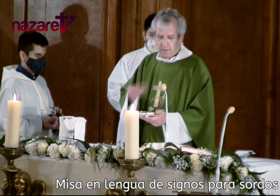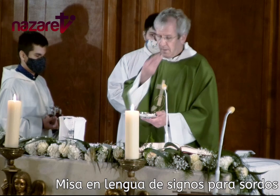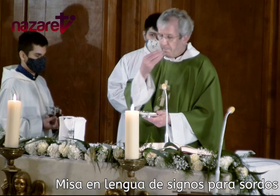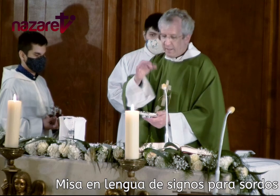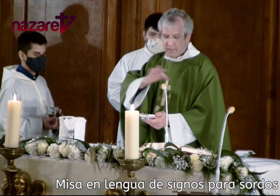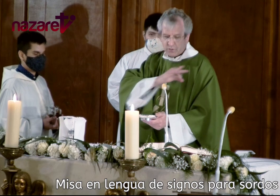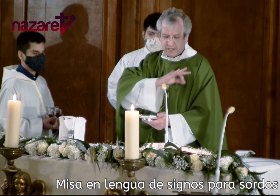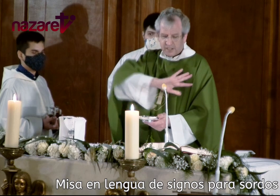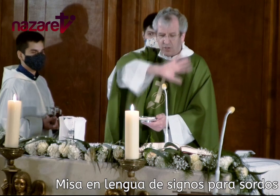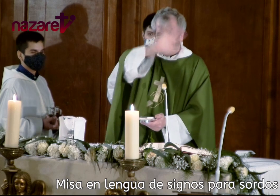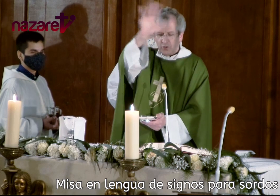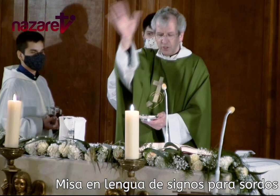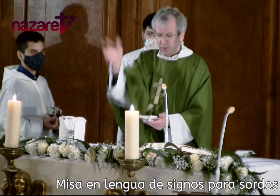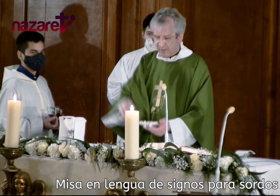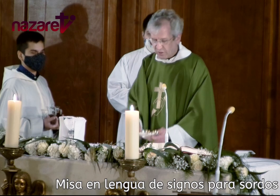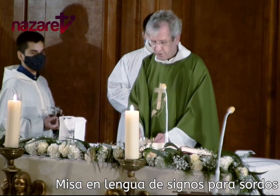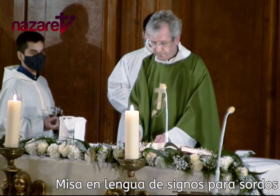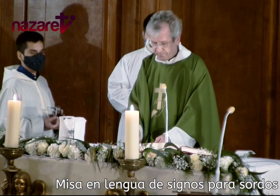bendito seas señor dios del universo